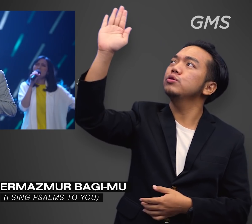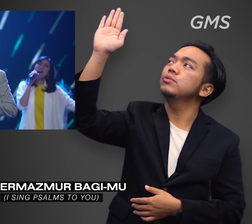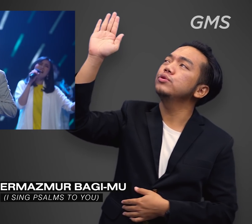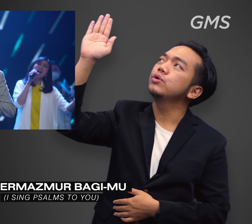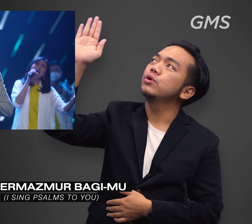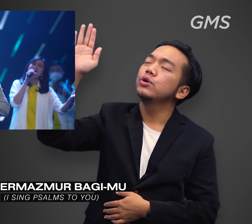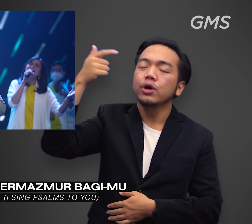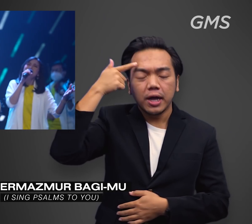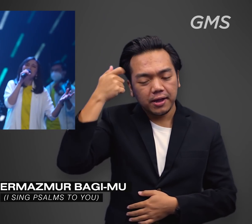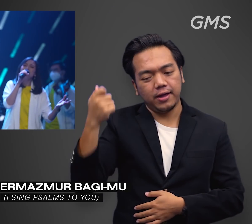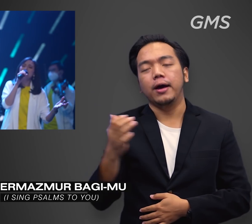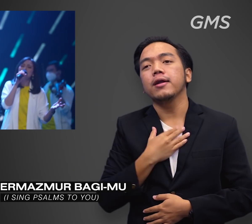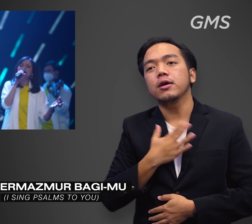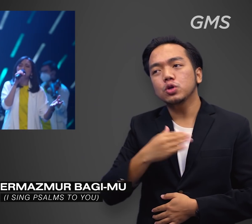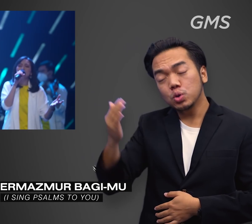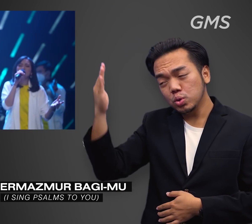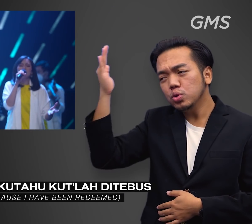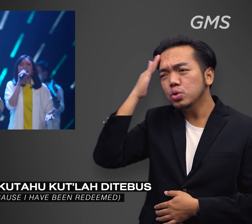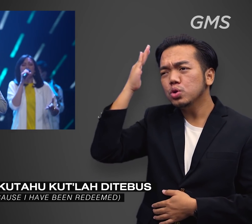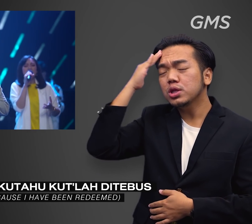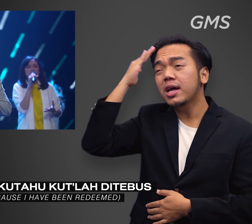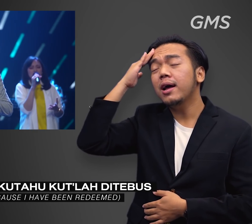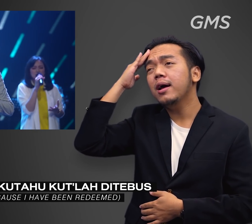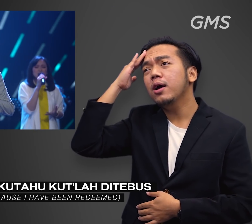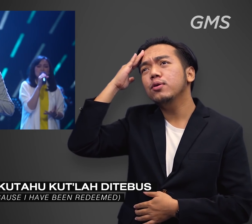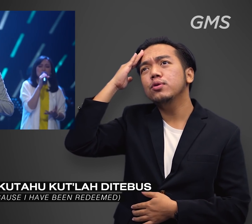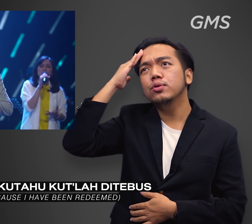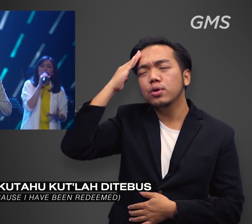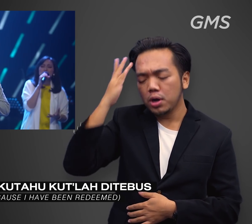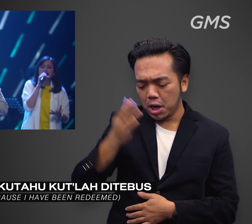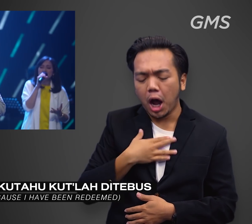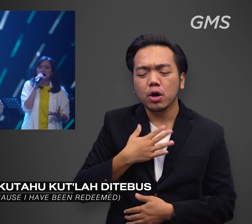bermazmur bagimu, karena ku